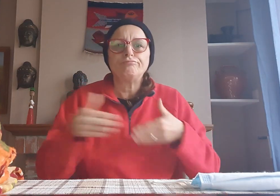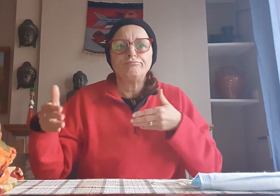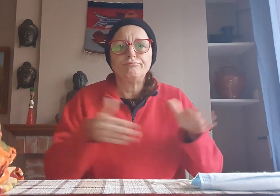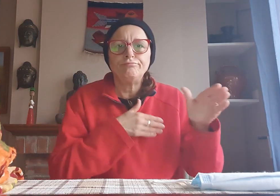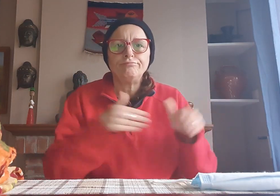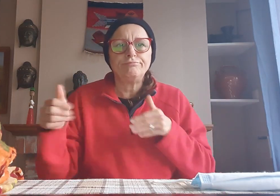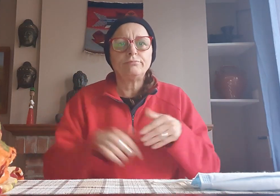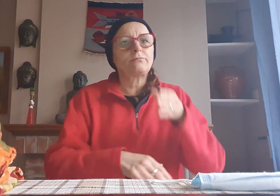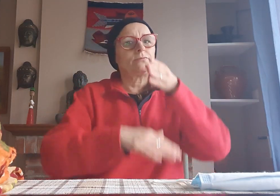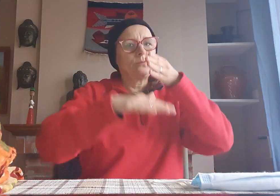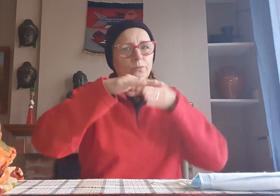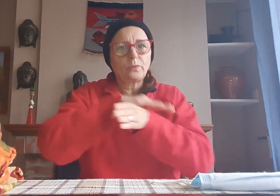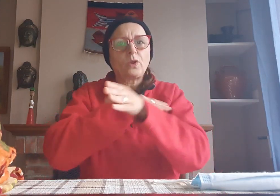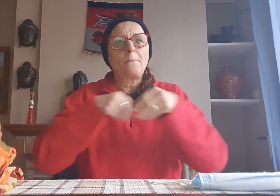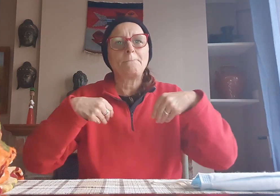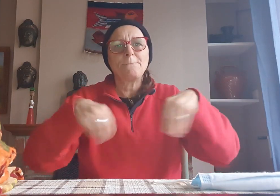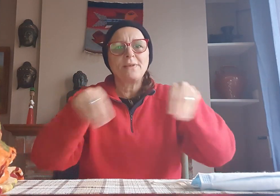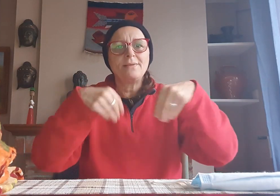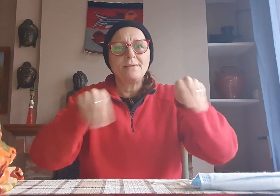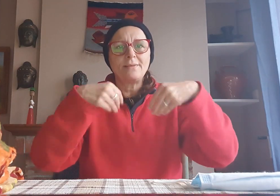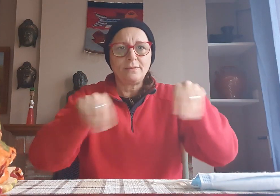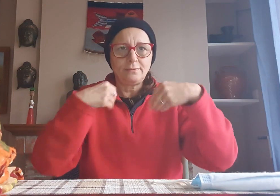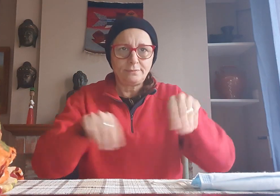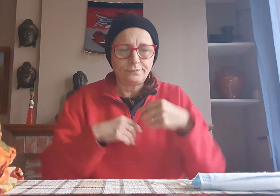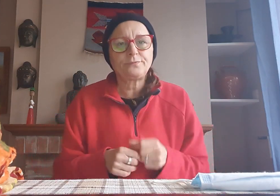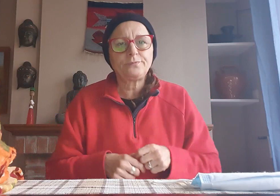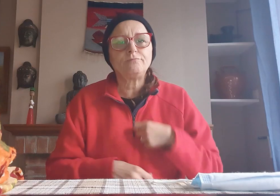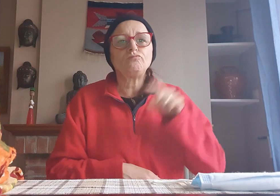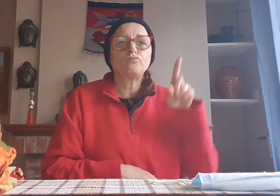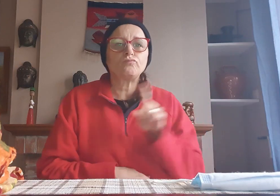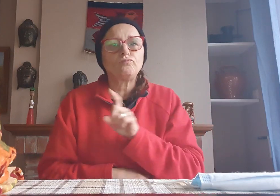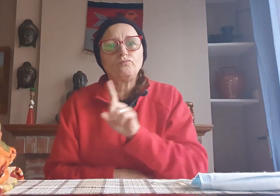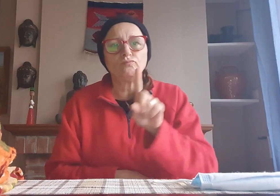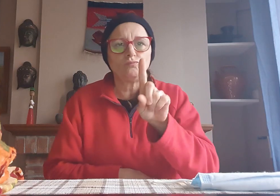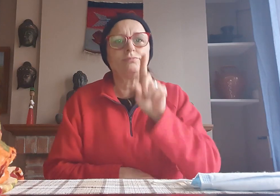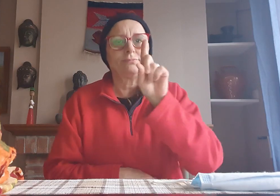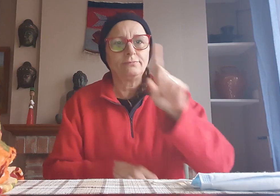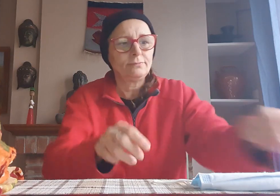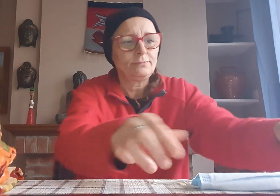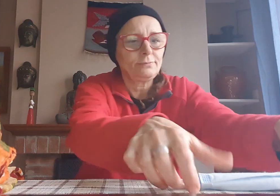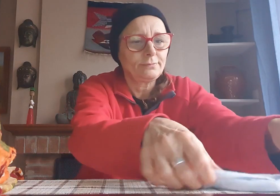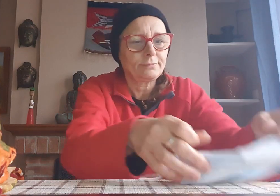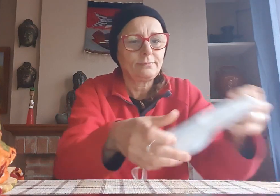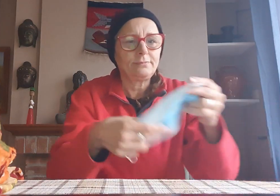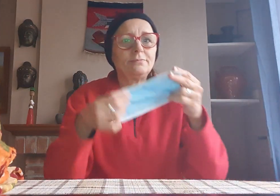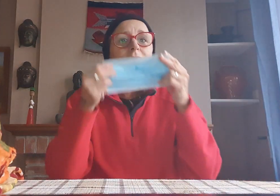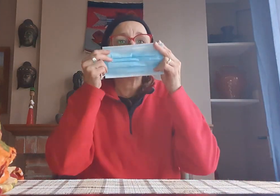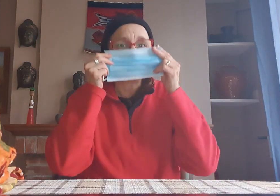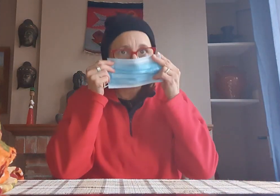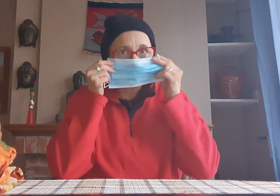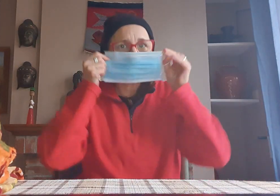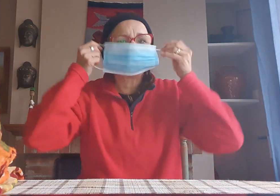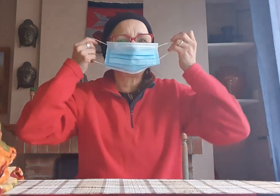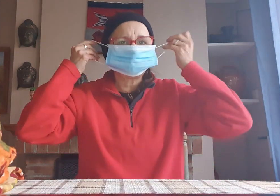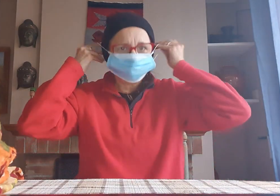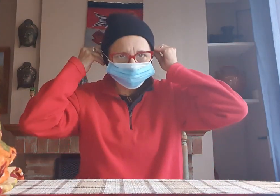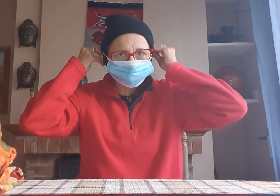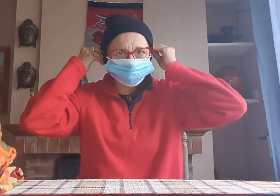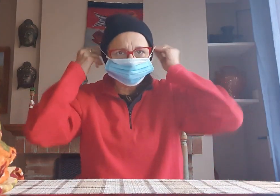El dormitorio principal está en una ala independiente, así que las otras habitaciones están muy separadas. Aquí hay una zona con ducha y bañera. Ya